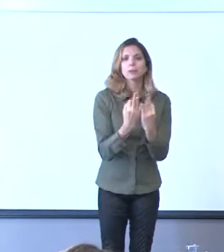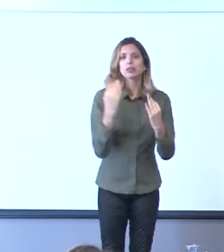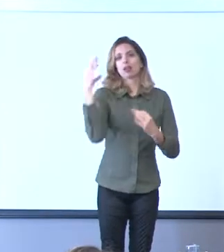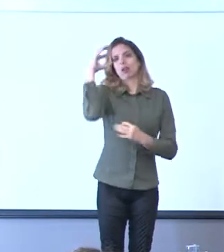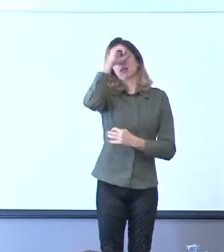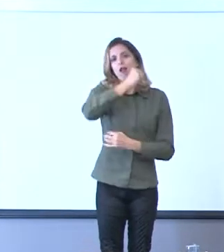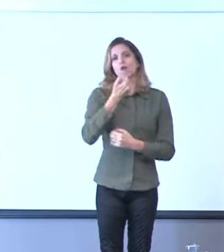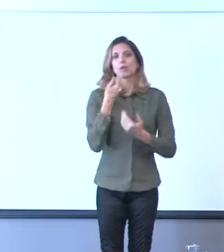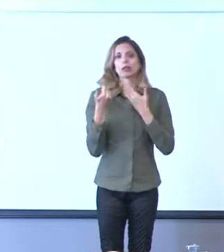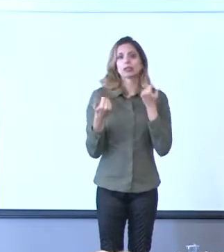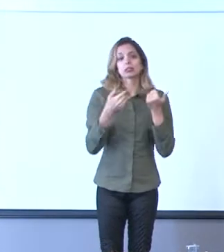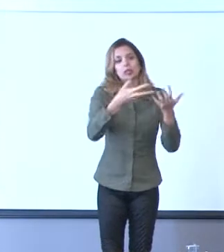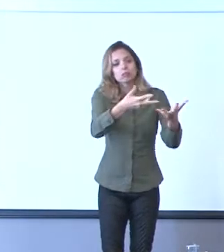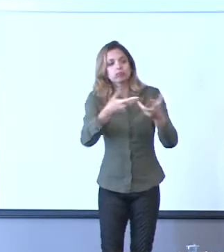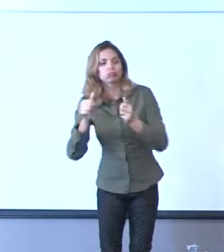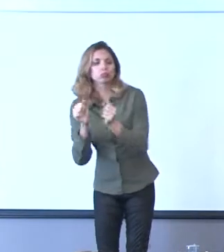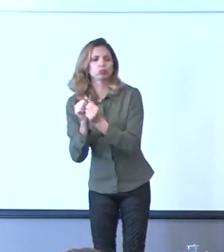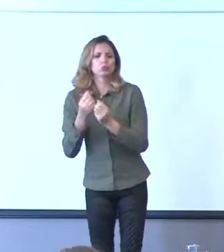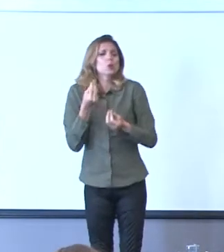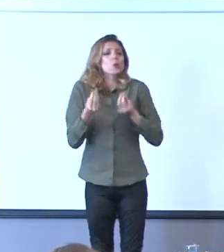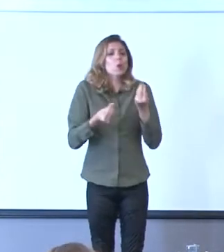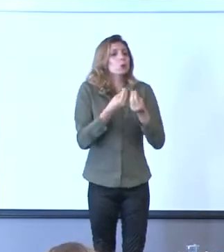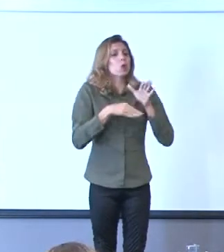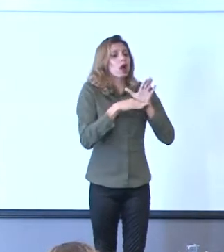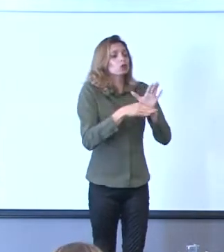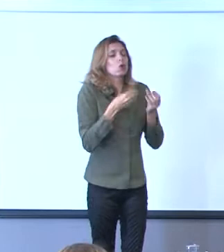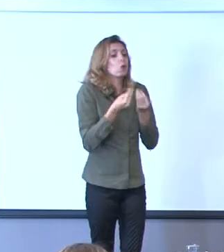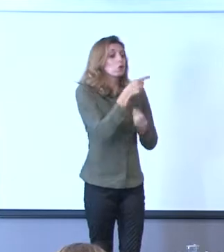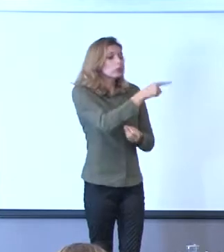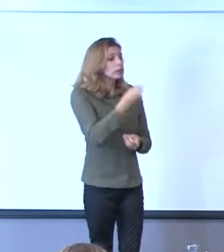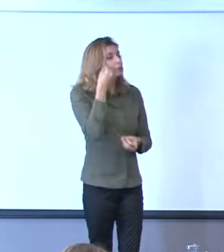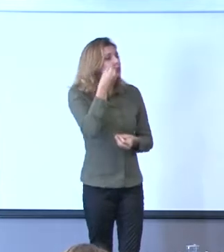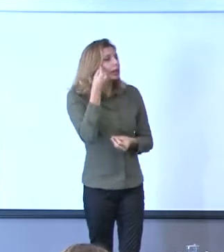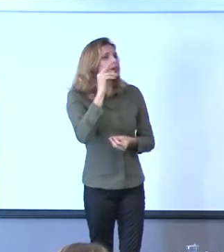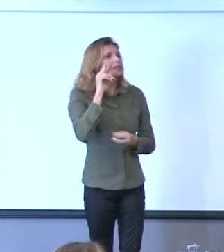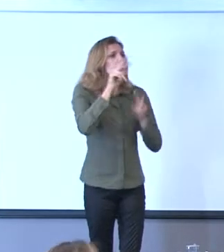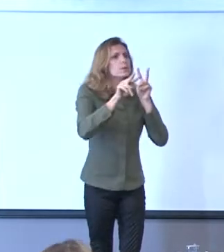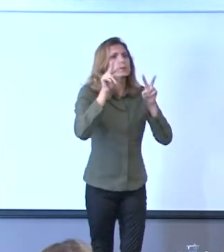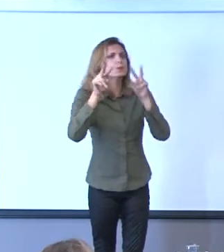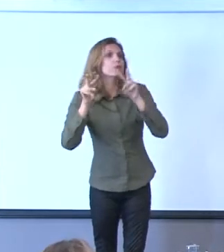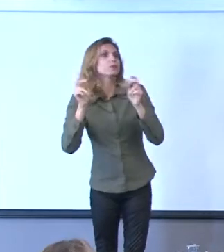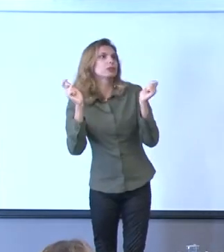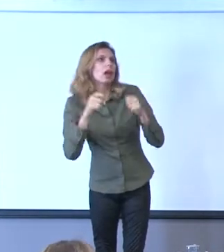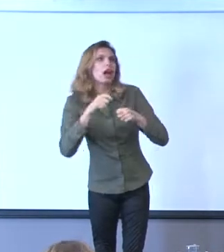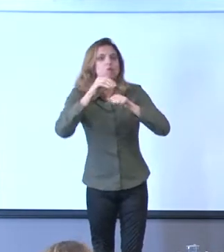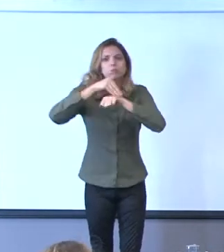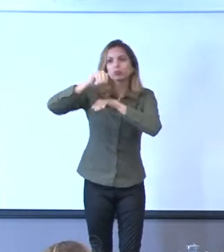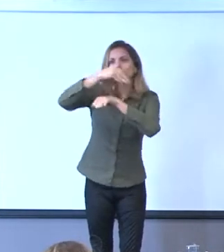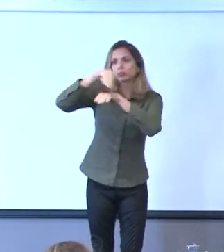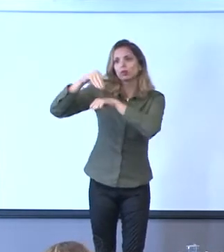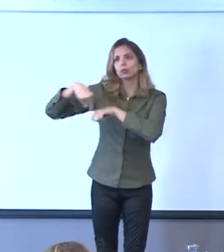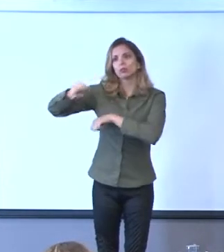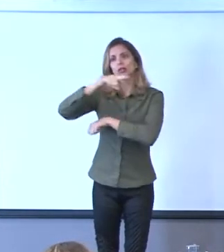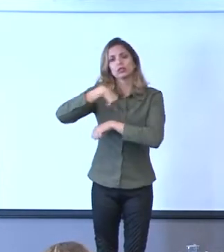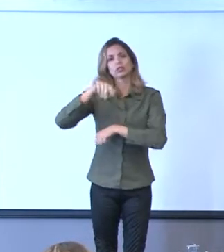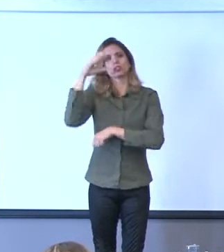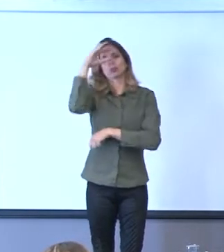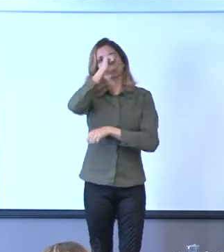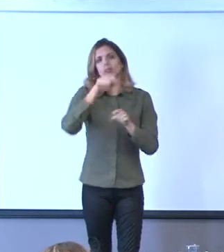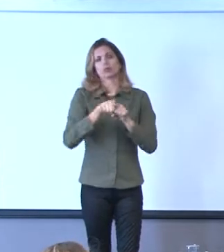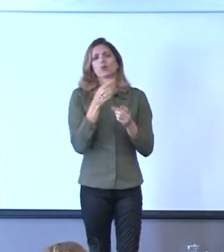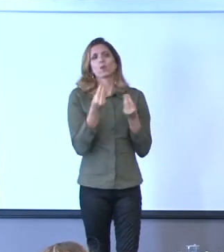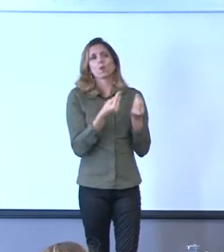trazer as famílias juntos? E experiências que você tenha visto que tenham sido efetivas nesse